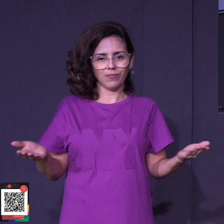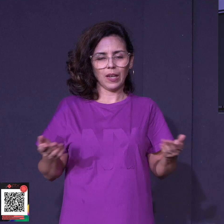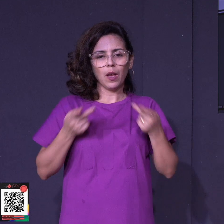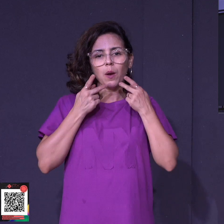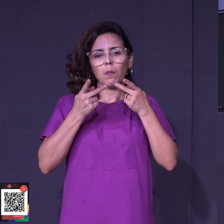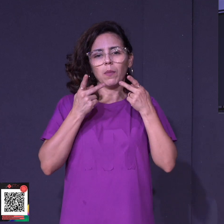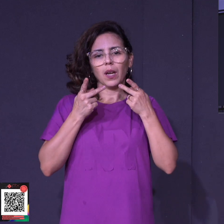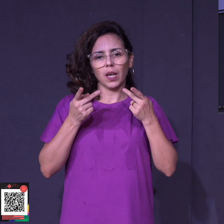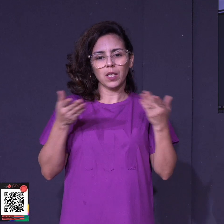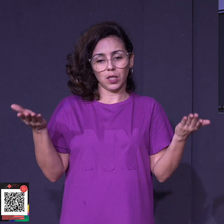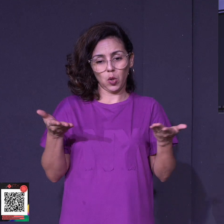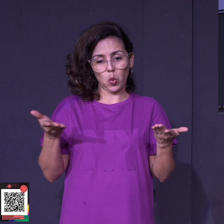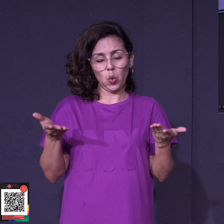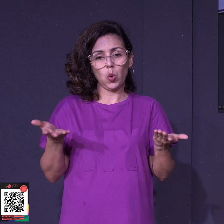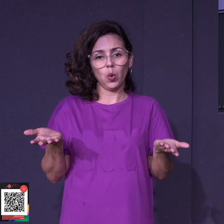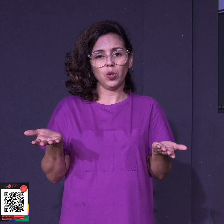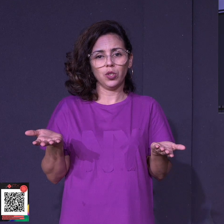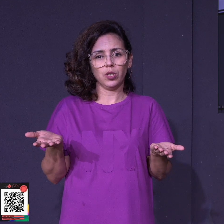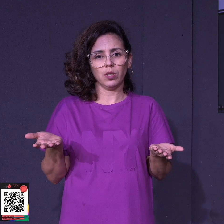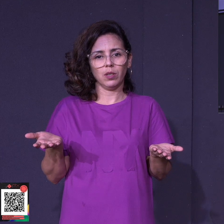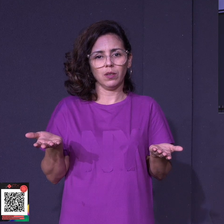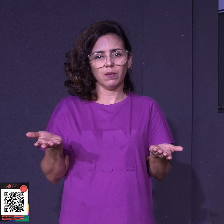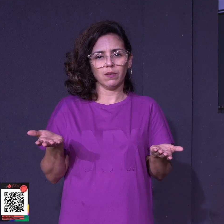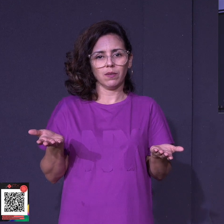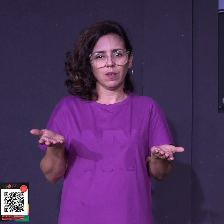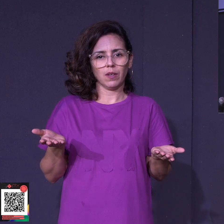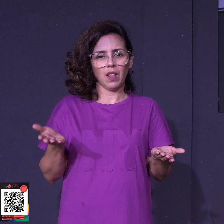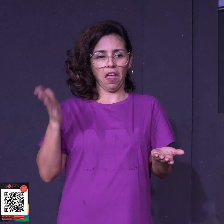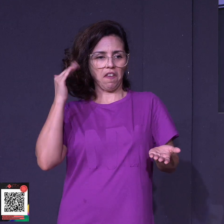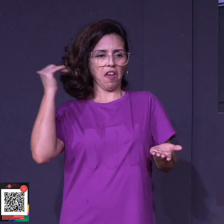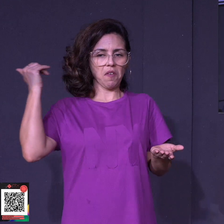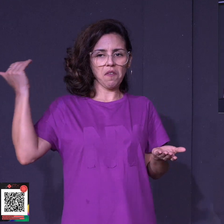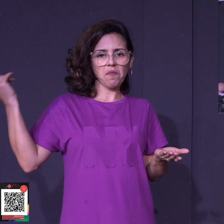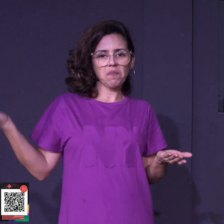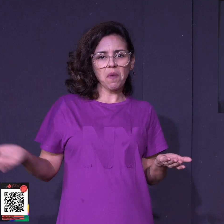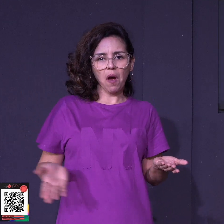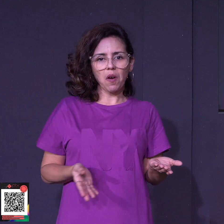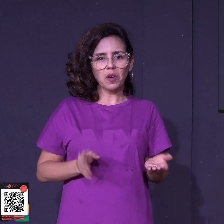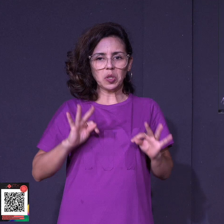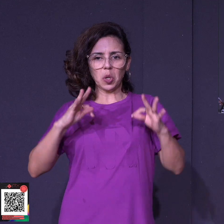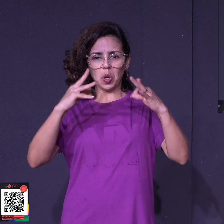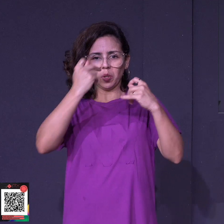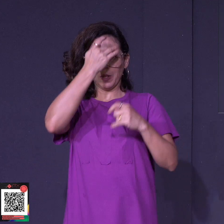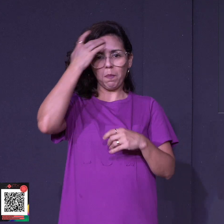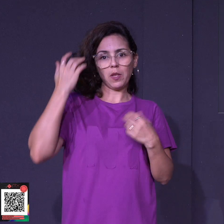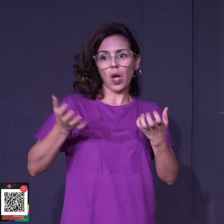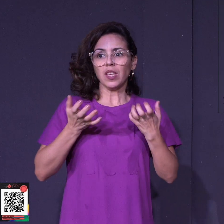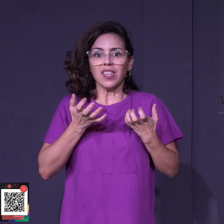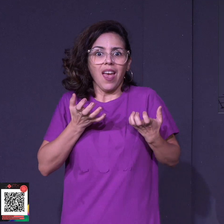nem massageia o ego. Mas quem disse que eu fui chamado para ser pastor para fazer isso?